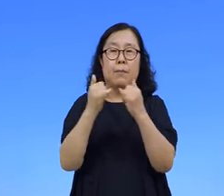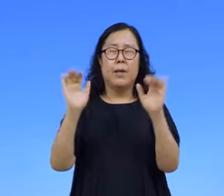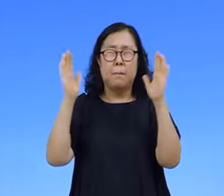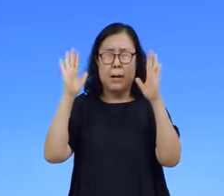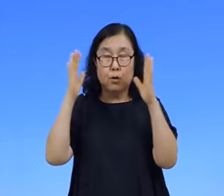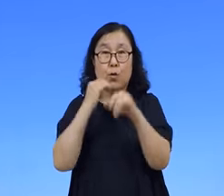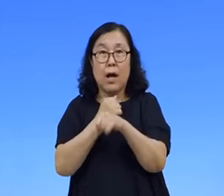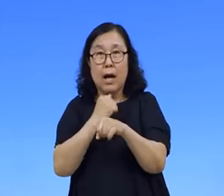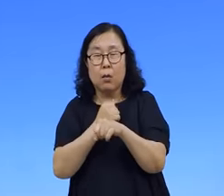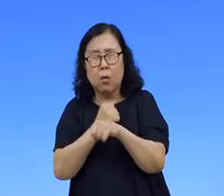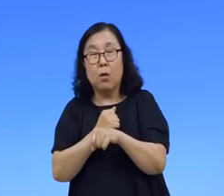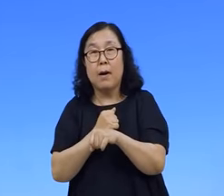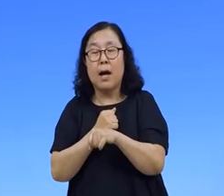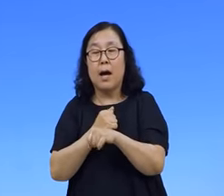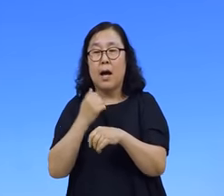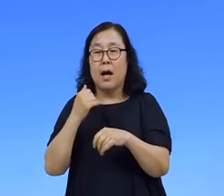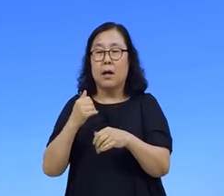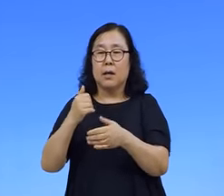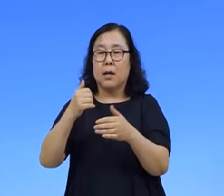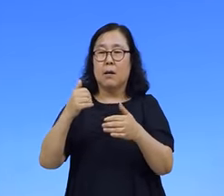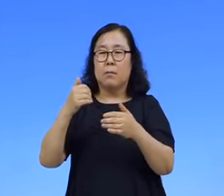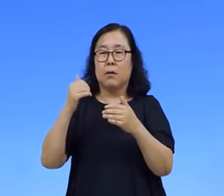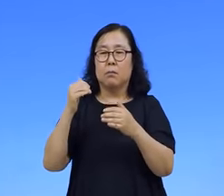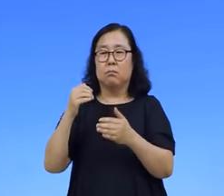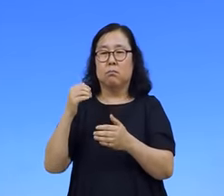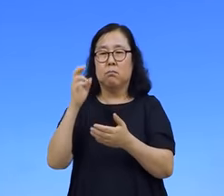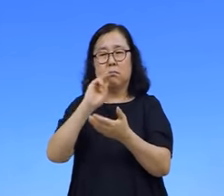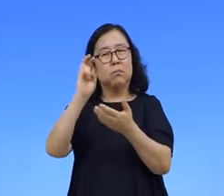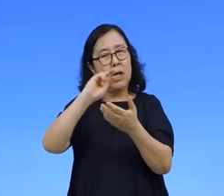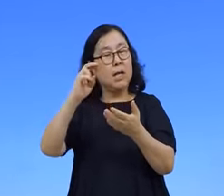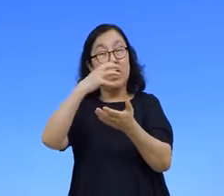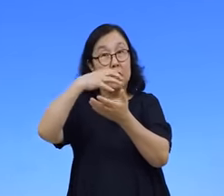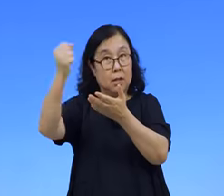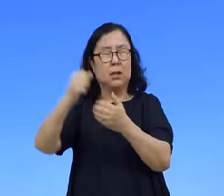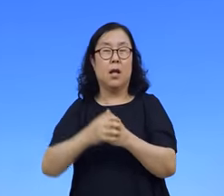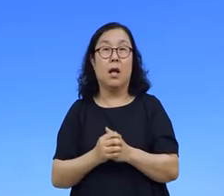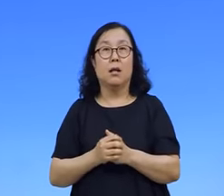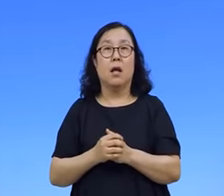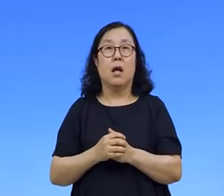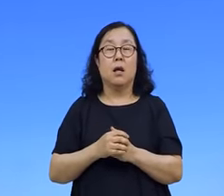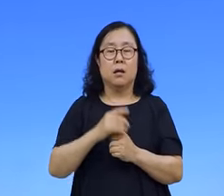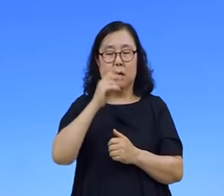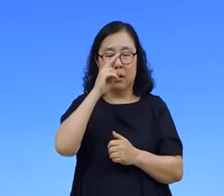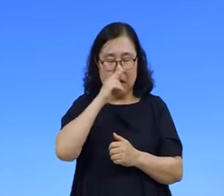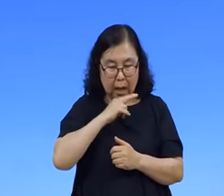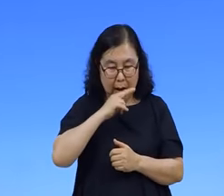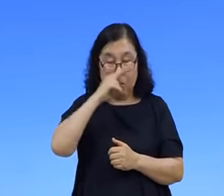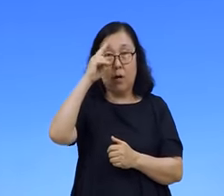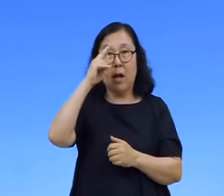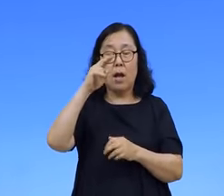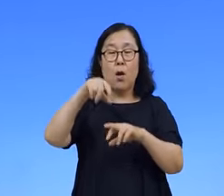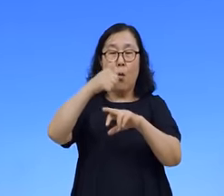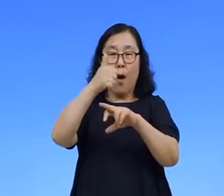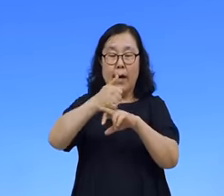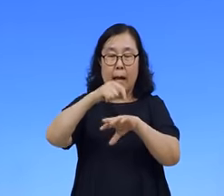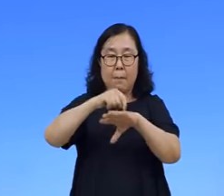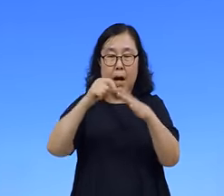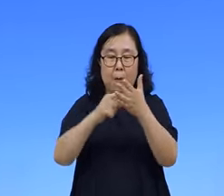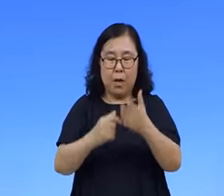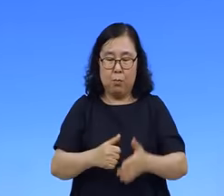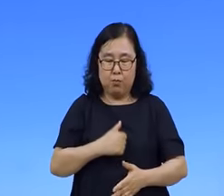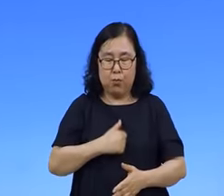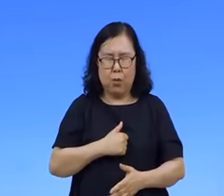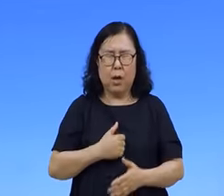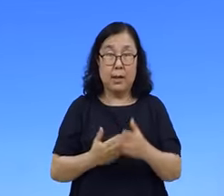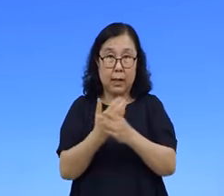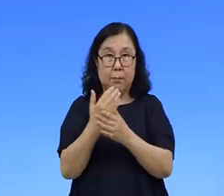받고 열광을 하는 그런 것을 이제 경험하는데 그 과정에서 이제 사울의 마음에 분노가 생깁니다. 자, 사무엘상